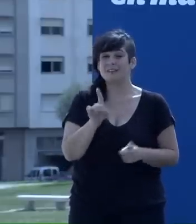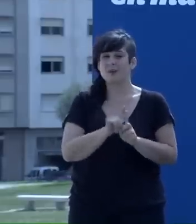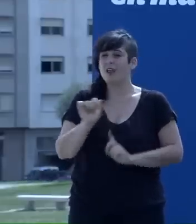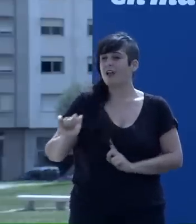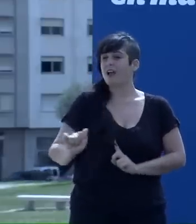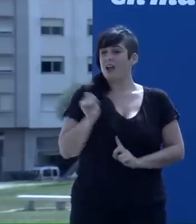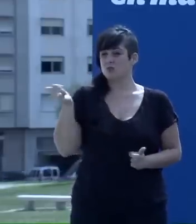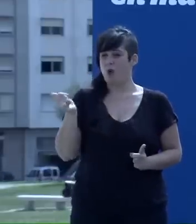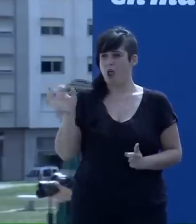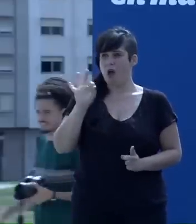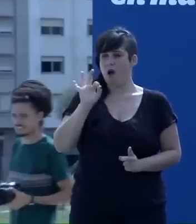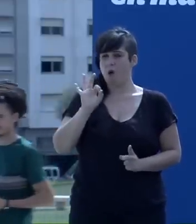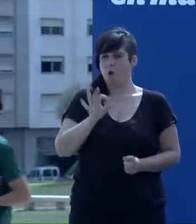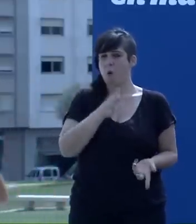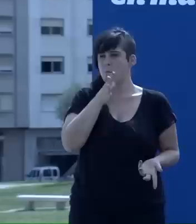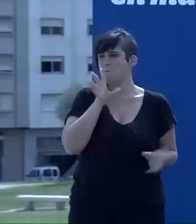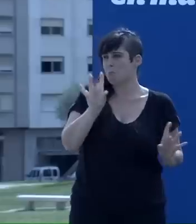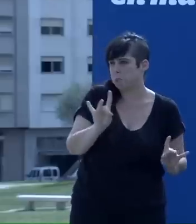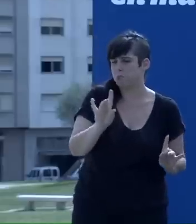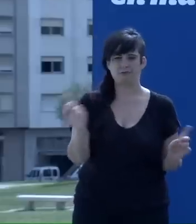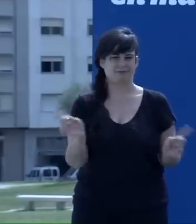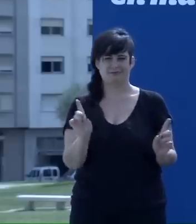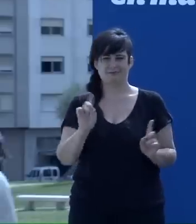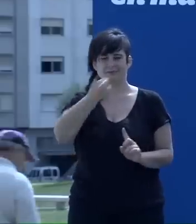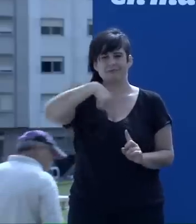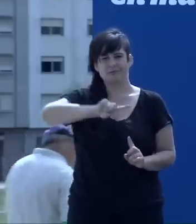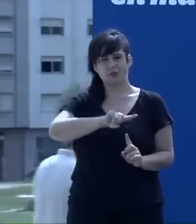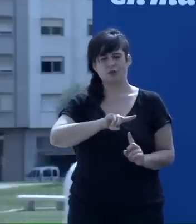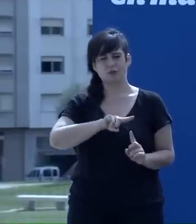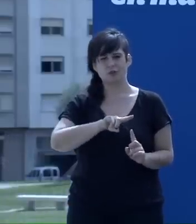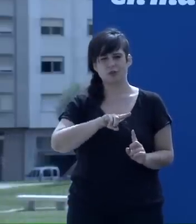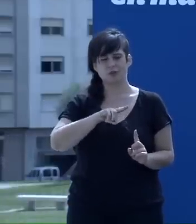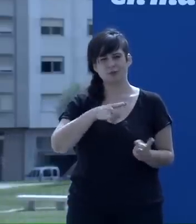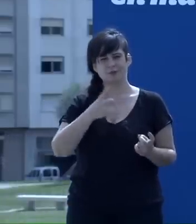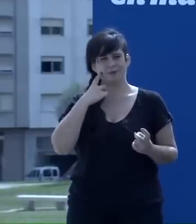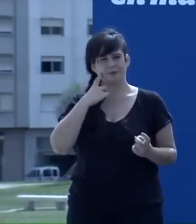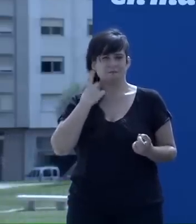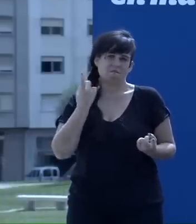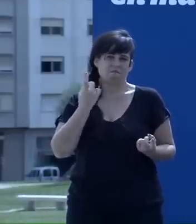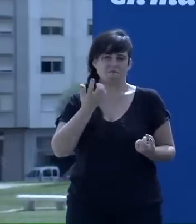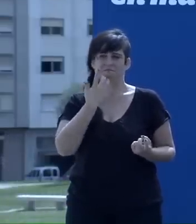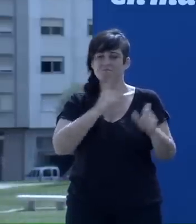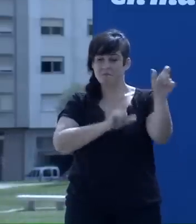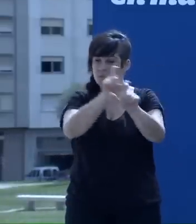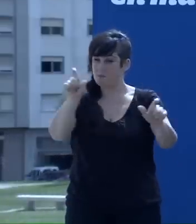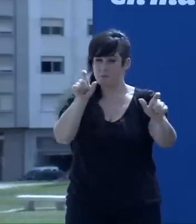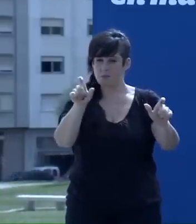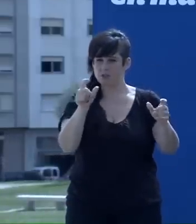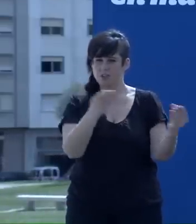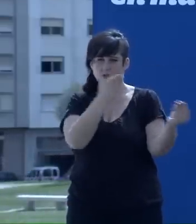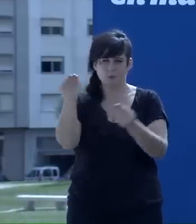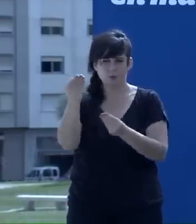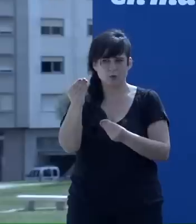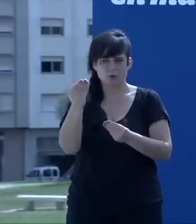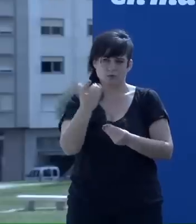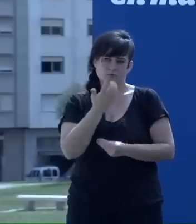Non estamos no nivel máis angurioso de moitas cidadás que viven